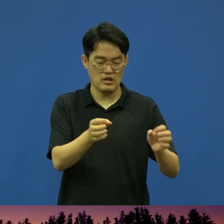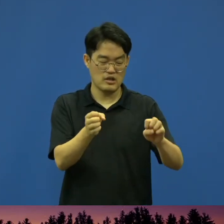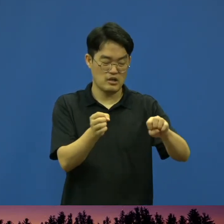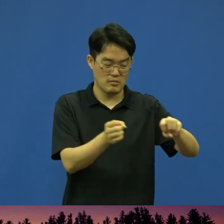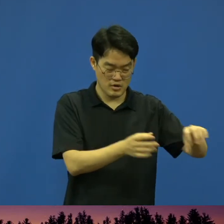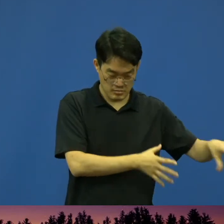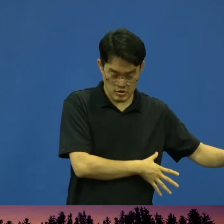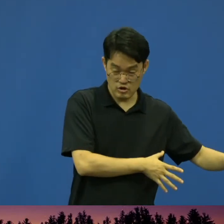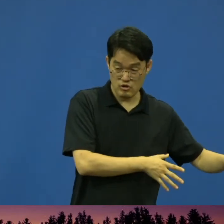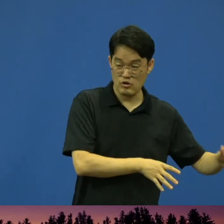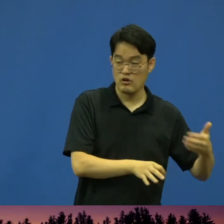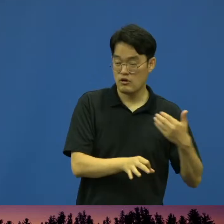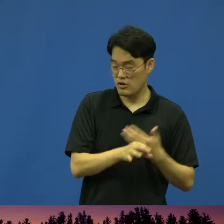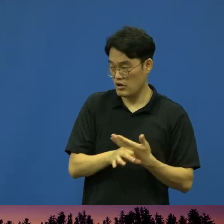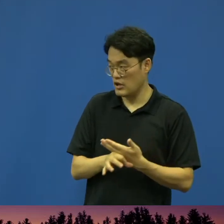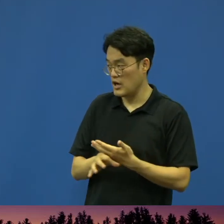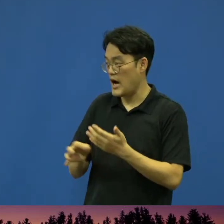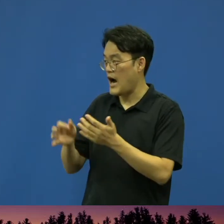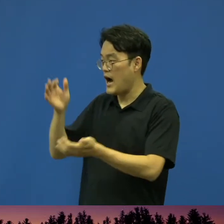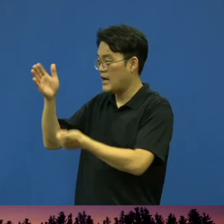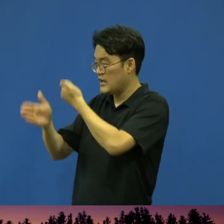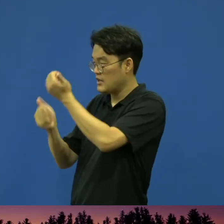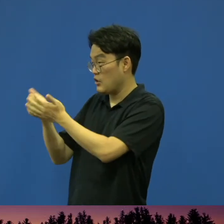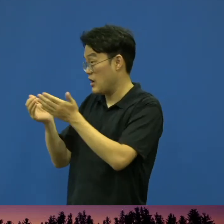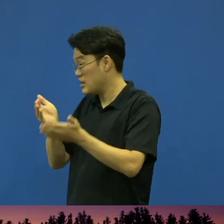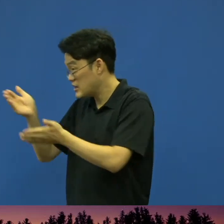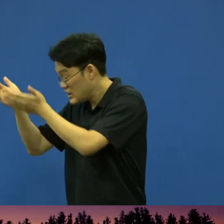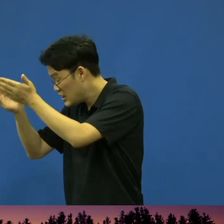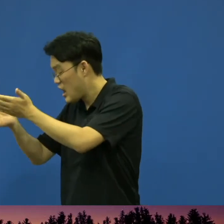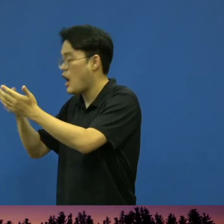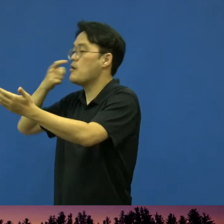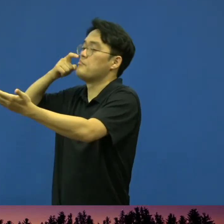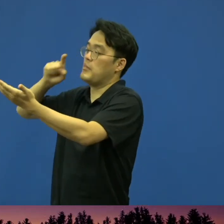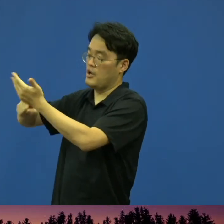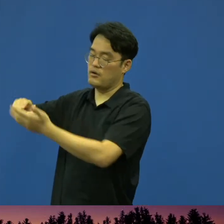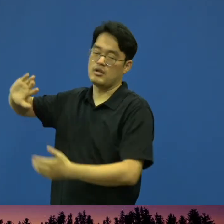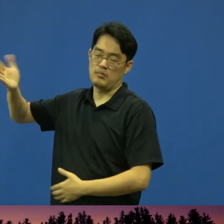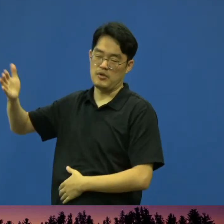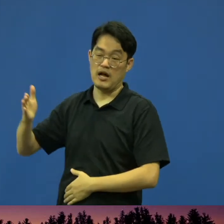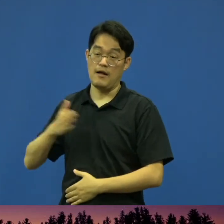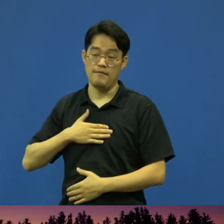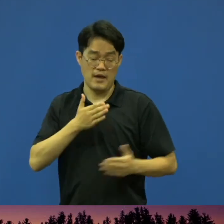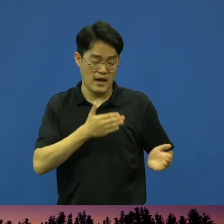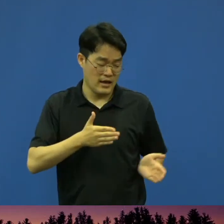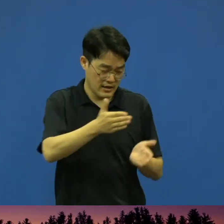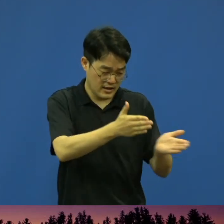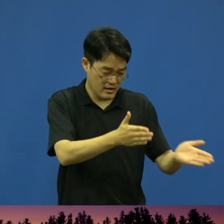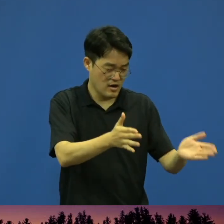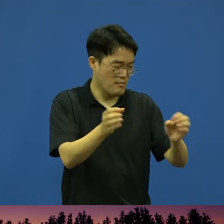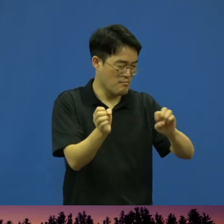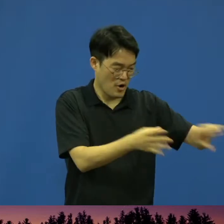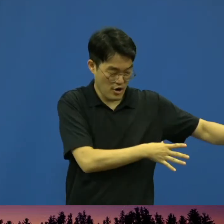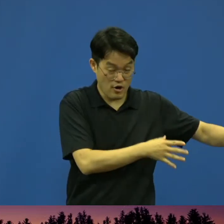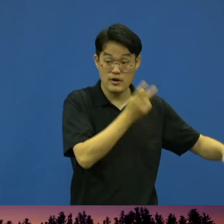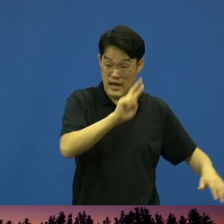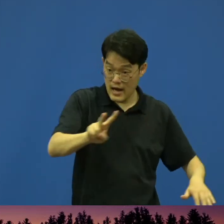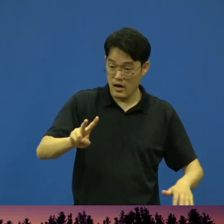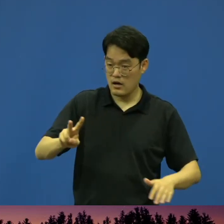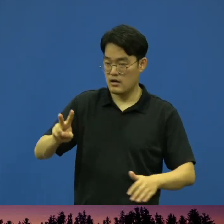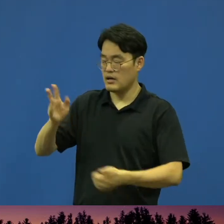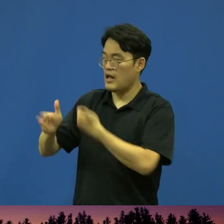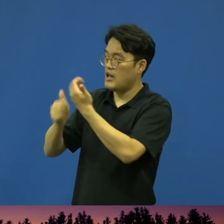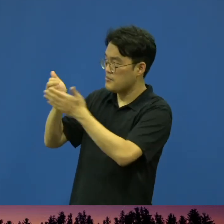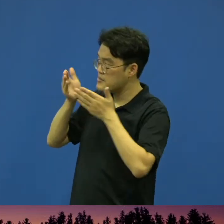길을 잃어버리면 길을 잃어버릴 때야 그제서야 진짜 길을 찾기 때문이죠. 이